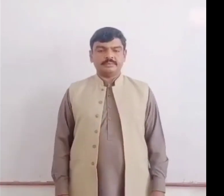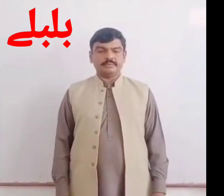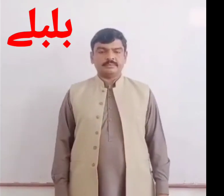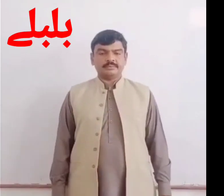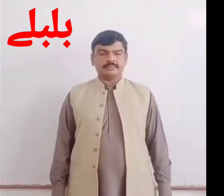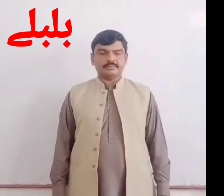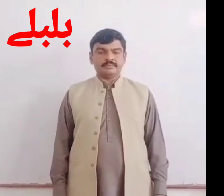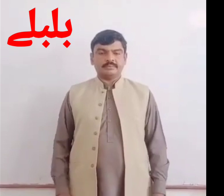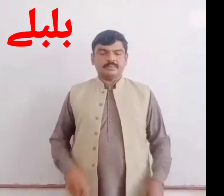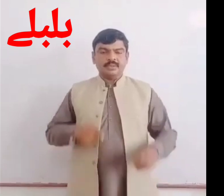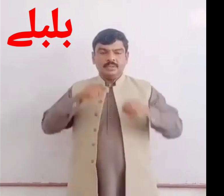बुलबुले,